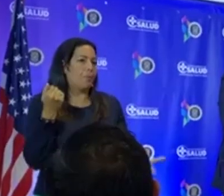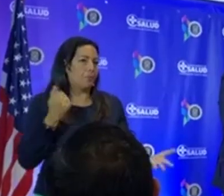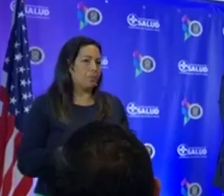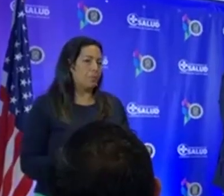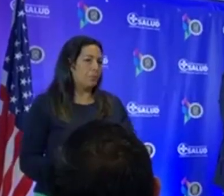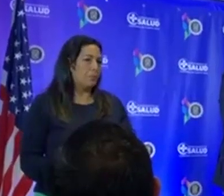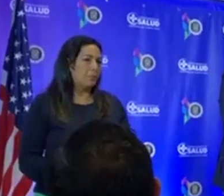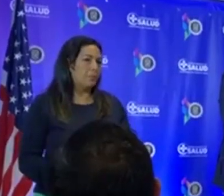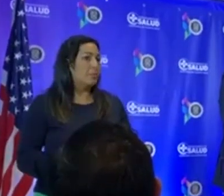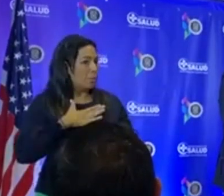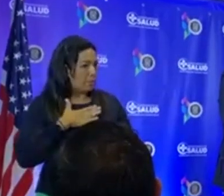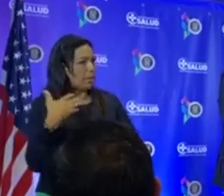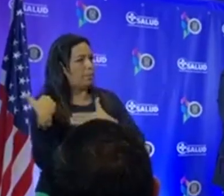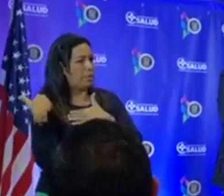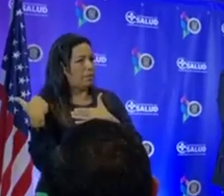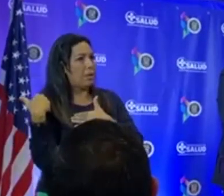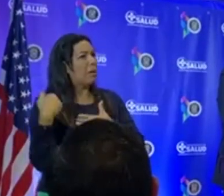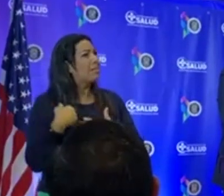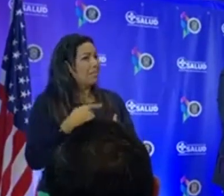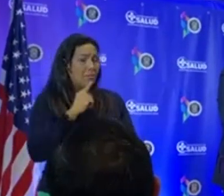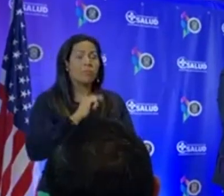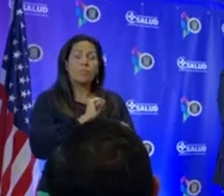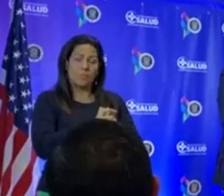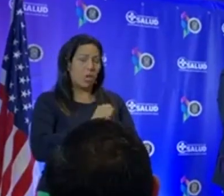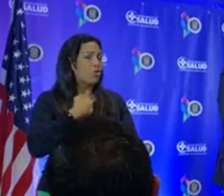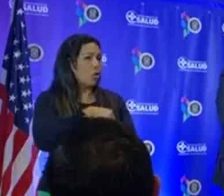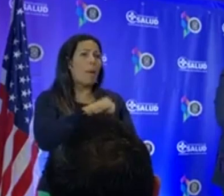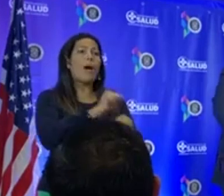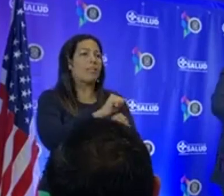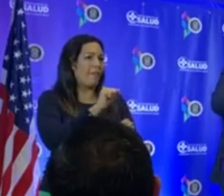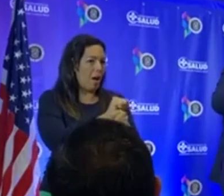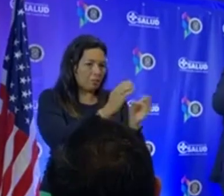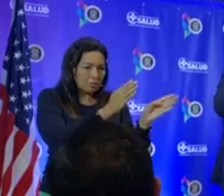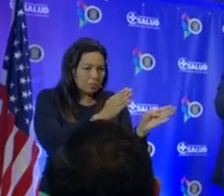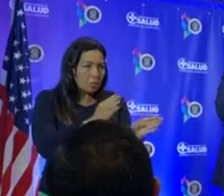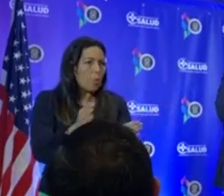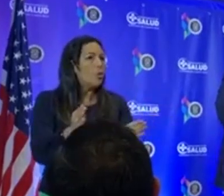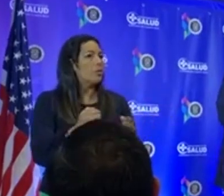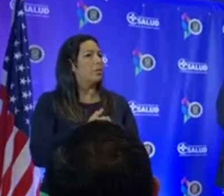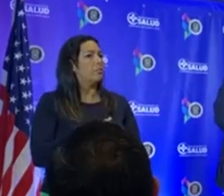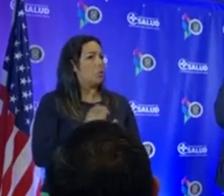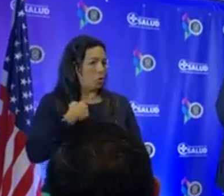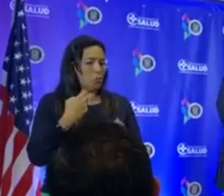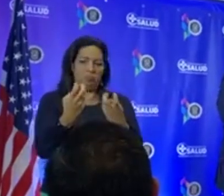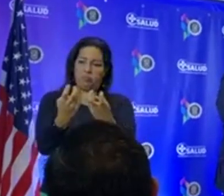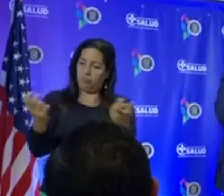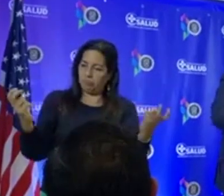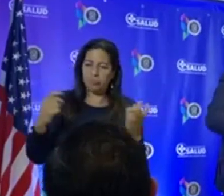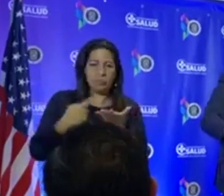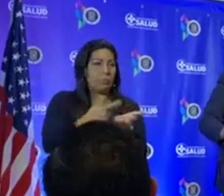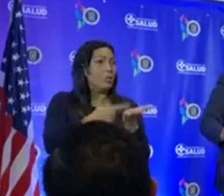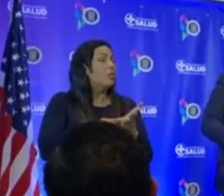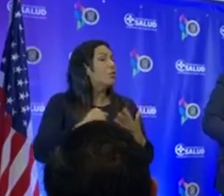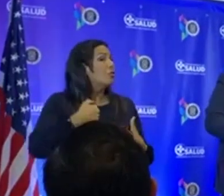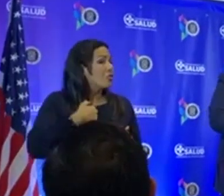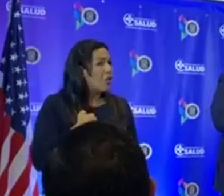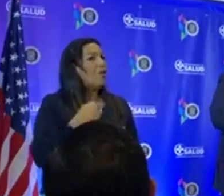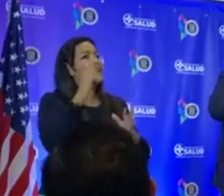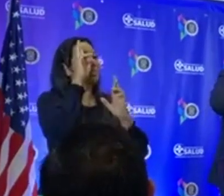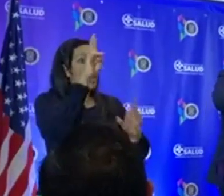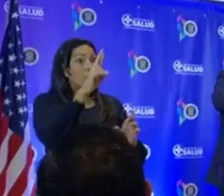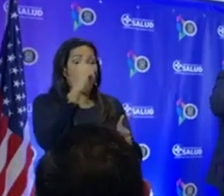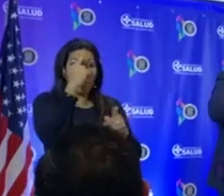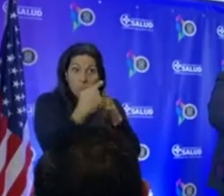aquí vamos a trabajar en orden, aquí nos vamos a sentar. Yo siempre he respetado la discrepancia, la